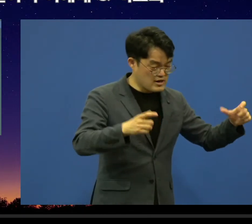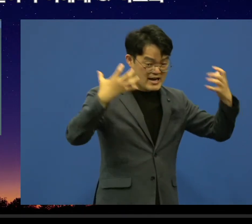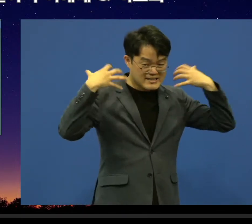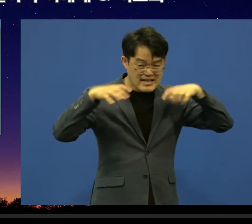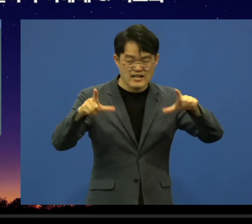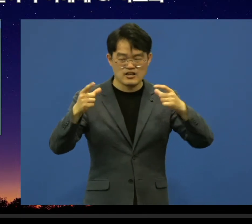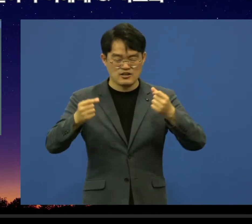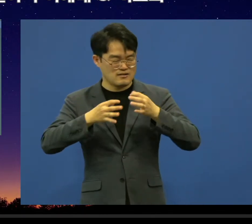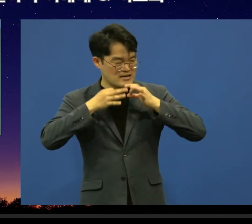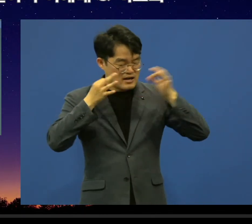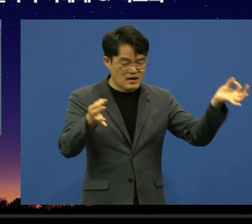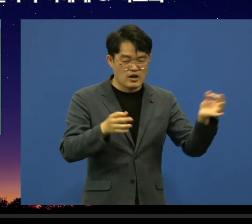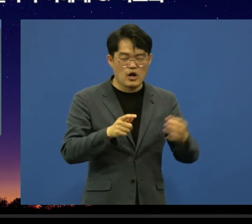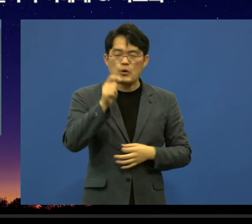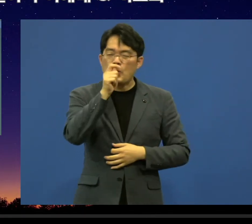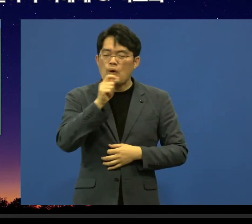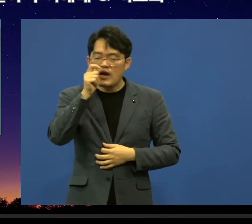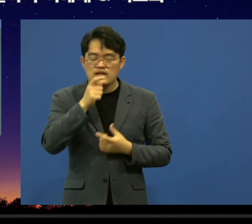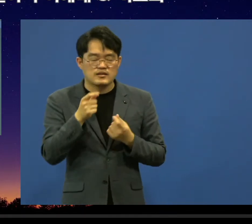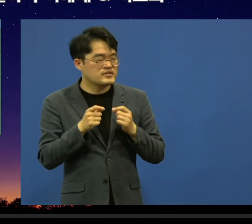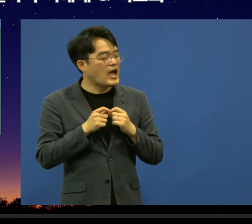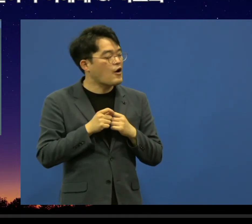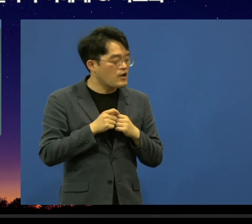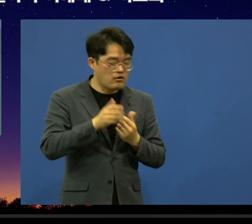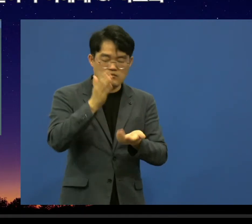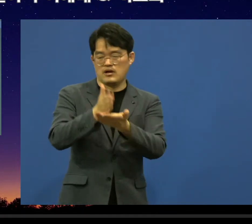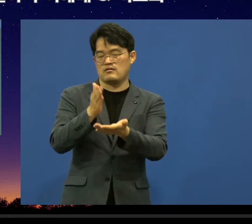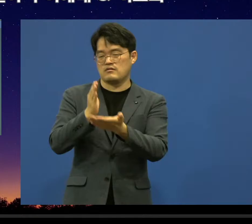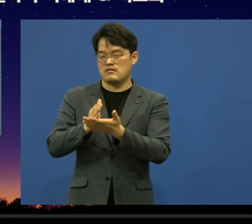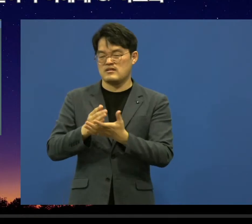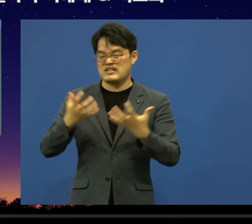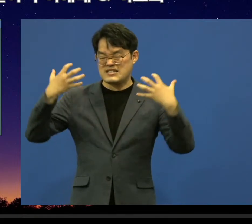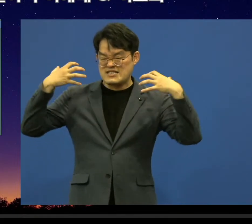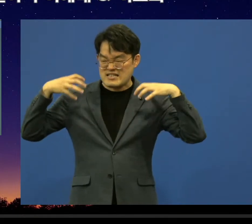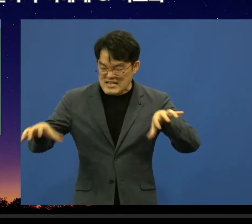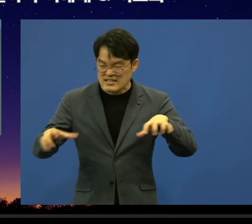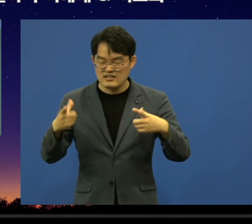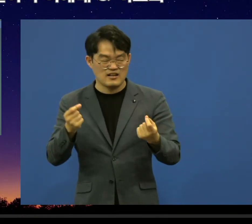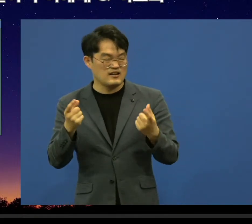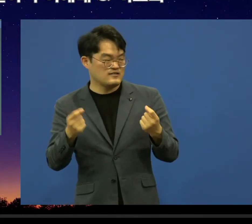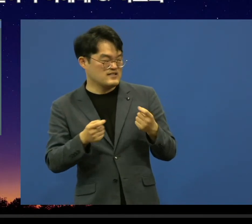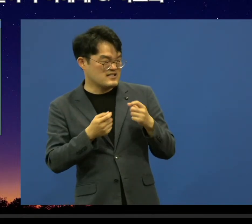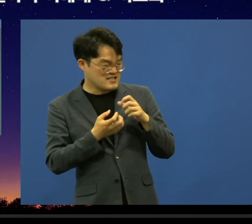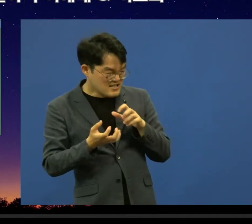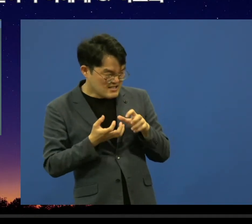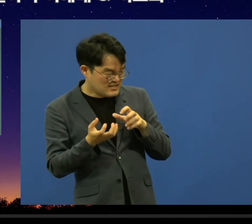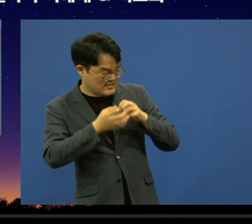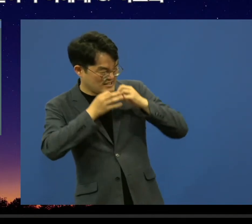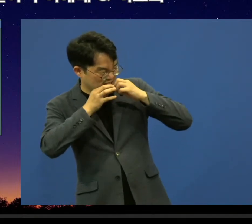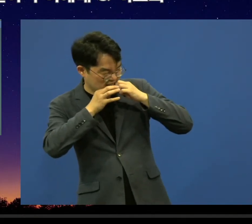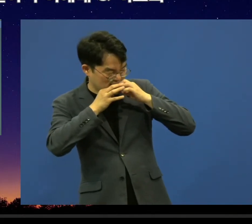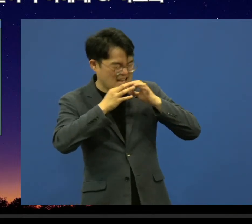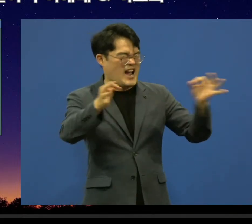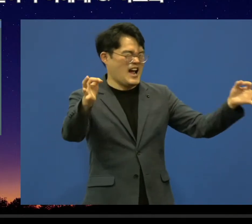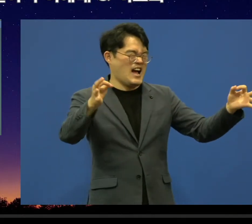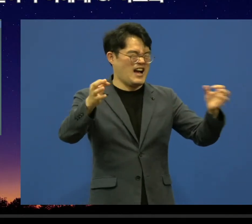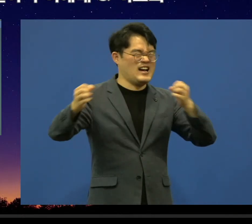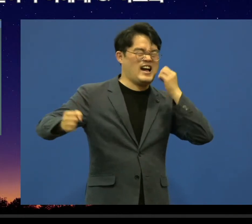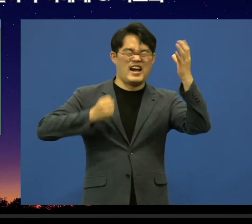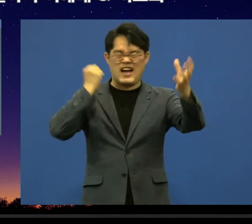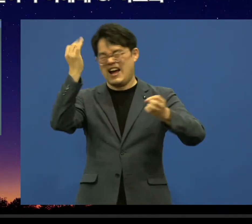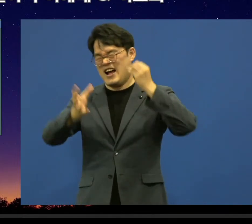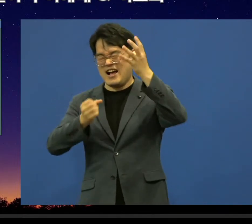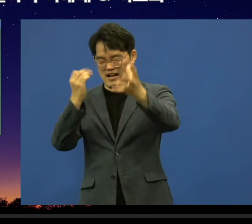포효하십시오. 고양이처럼 야옹야옹하지 말고 사자처럼 으르르르 되며 여러분 거룩한 분노로 돌파하시기